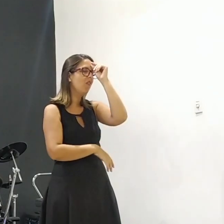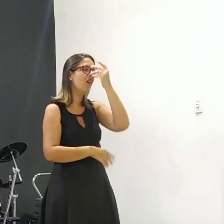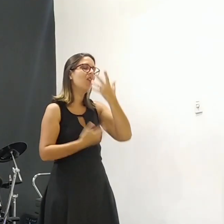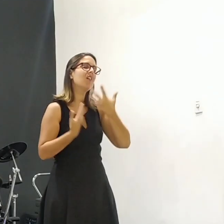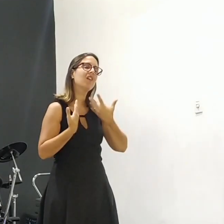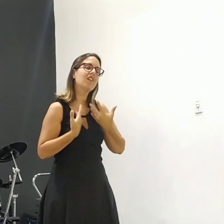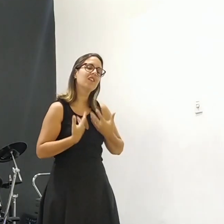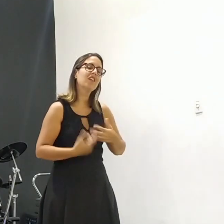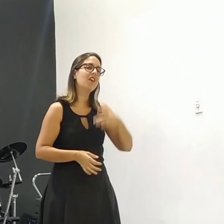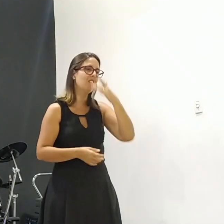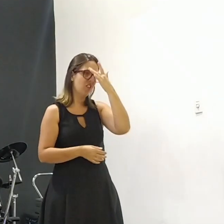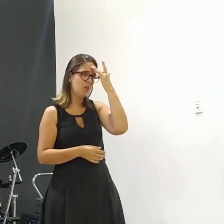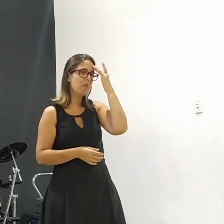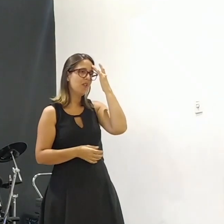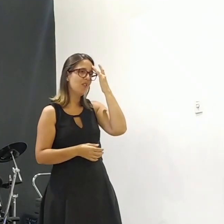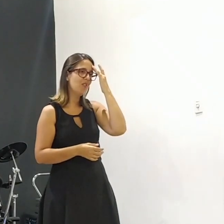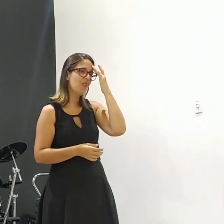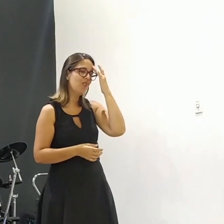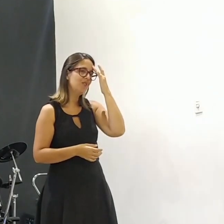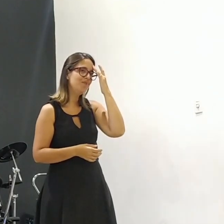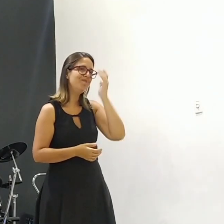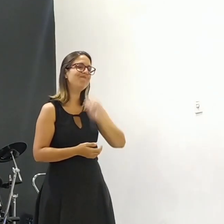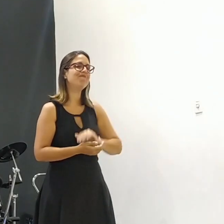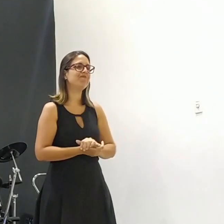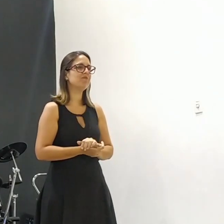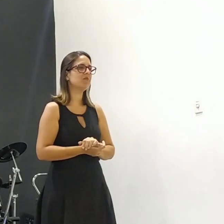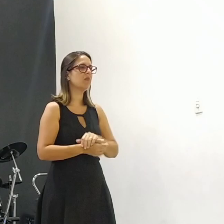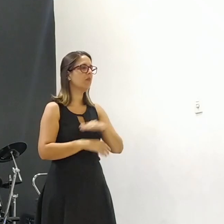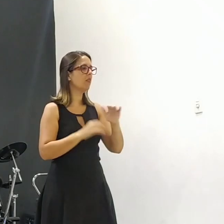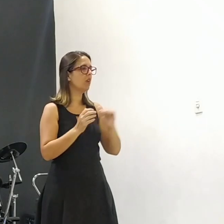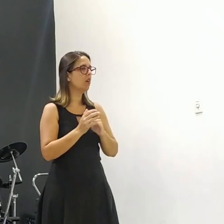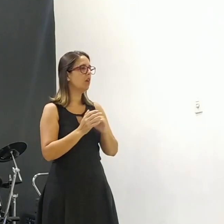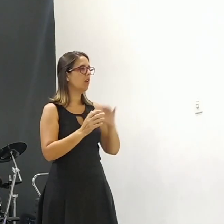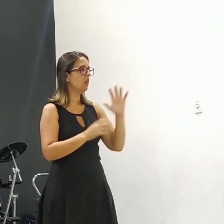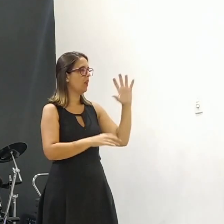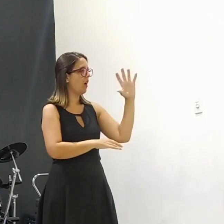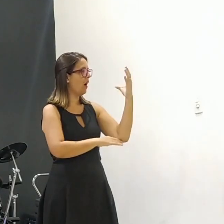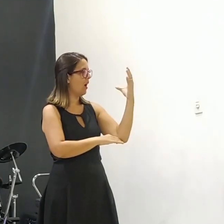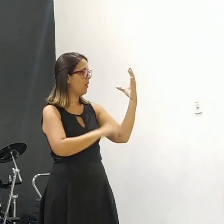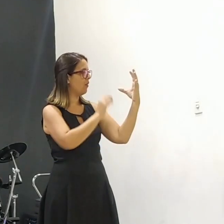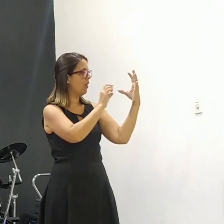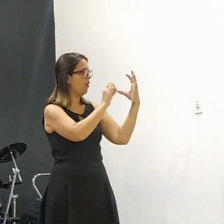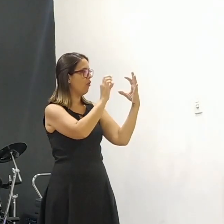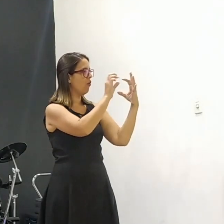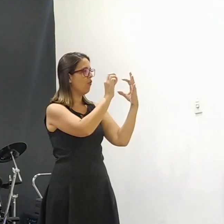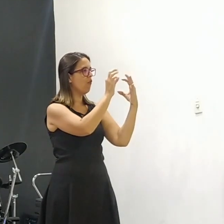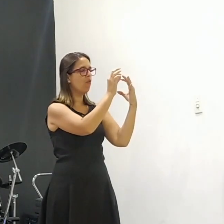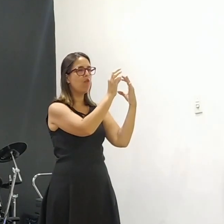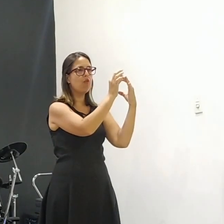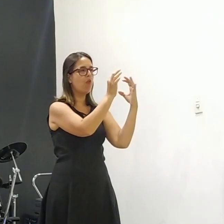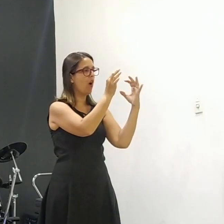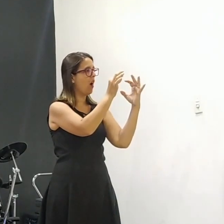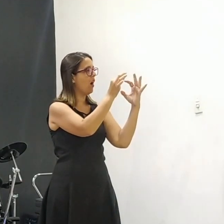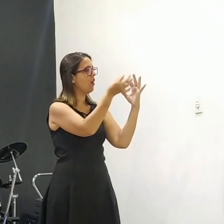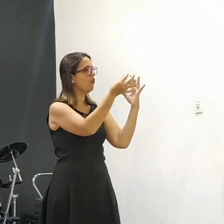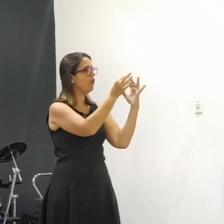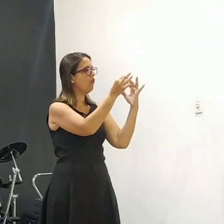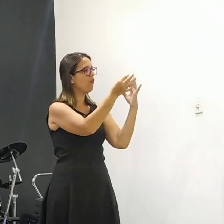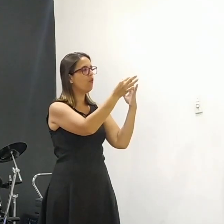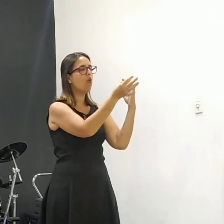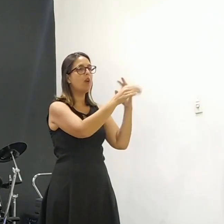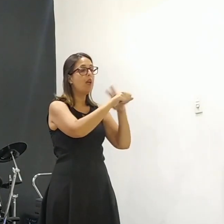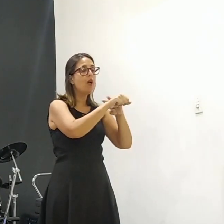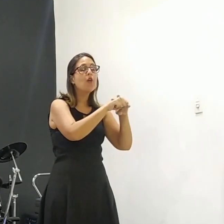pessoas. Toda árvore, né, que tem suas folhas verdes, ela também dá fruto, e o